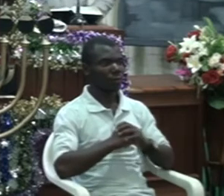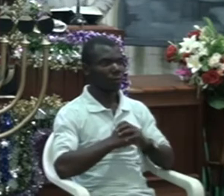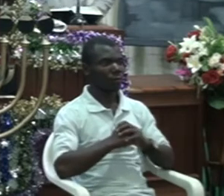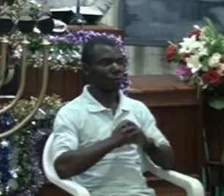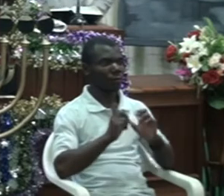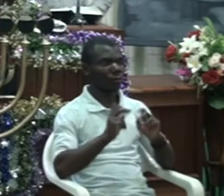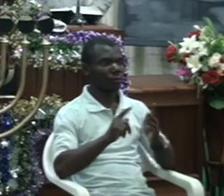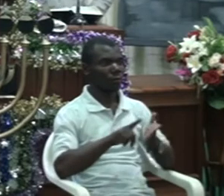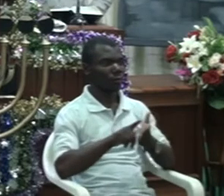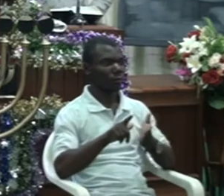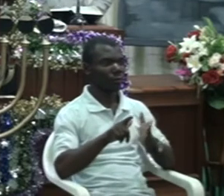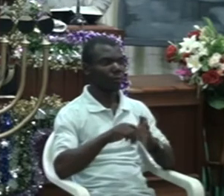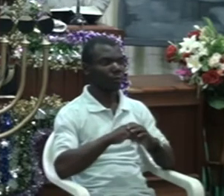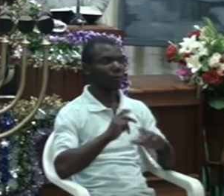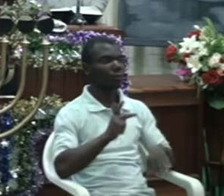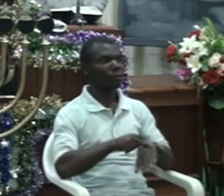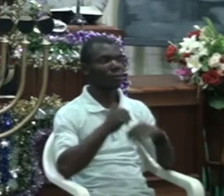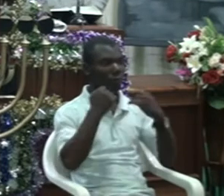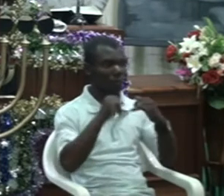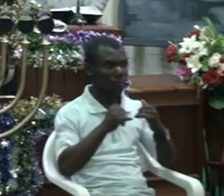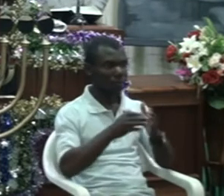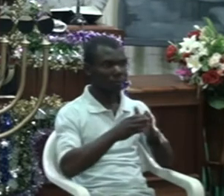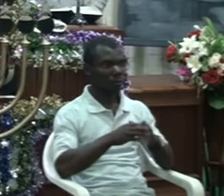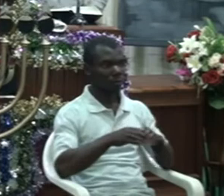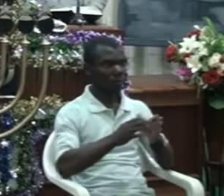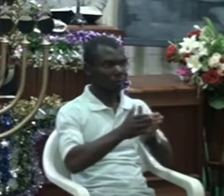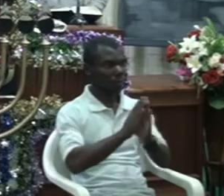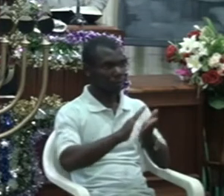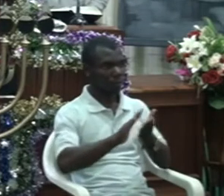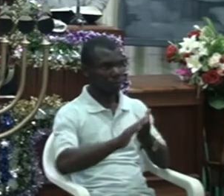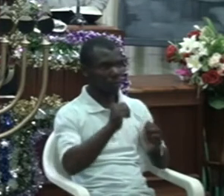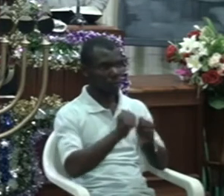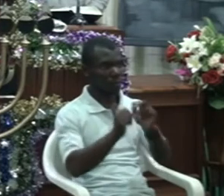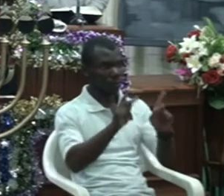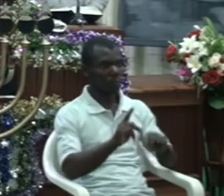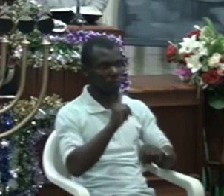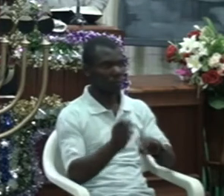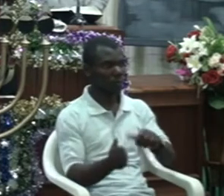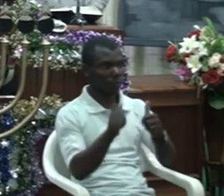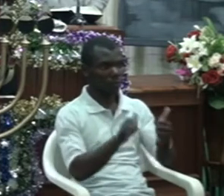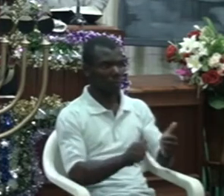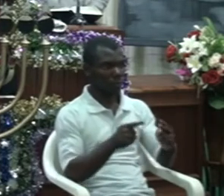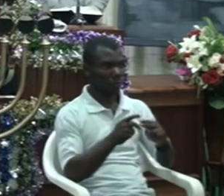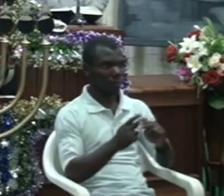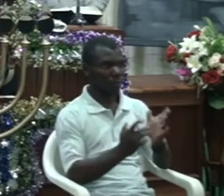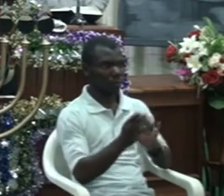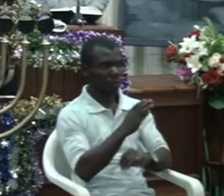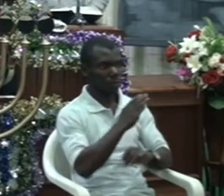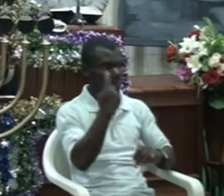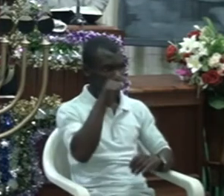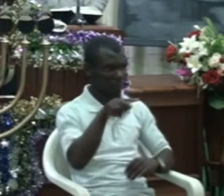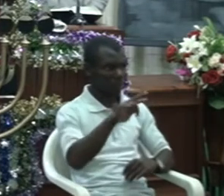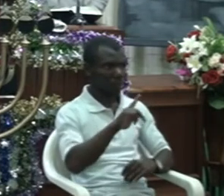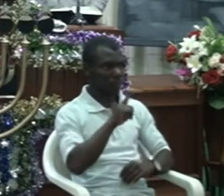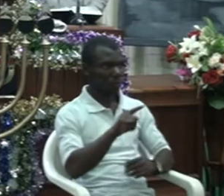Ok. Petro akawambia tubuni mkabatizwe kila mmoja kwa jina la Yesu Kristo mpate ondoleo la dhambi zenu